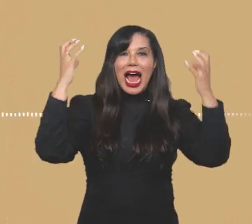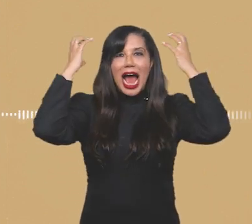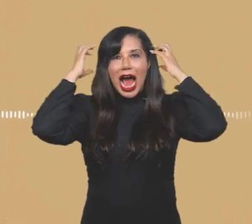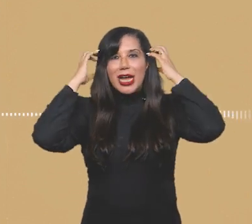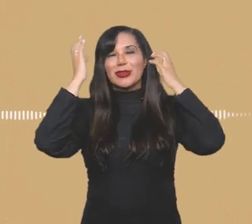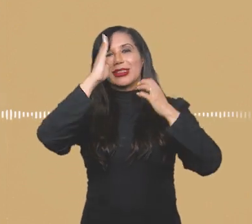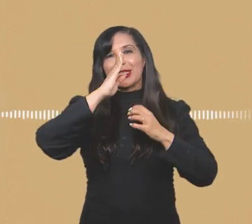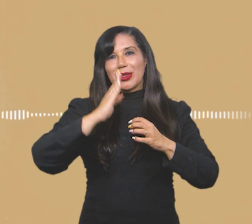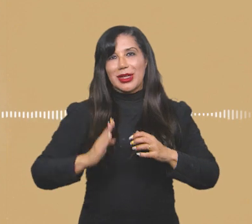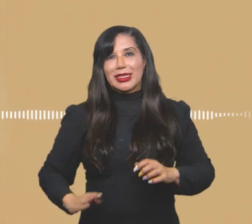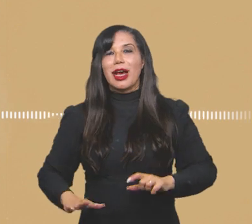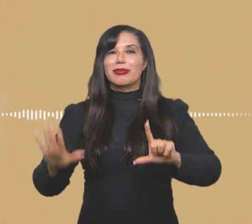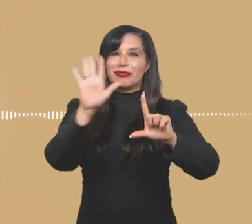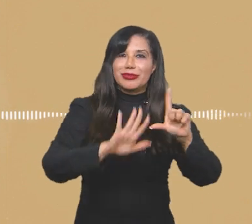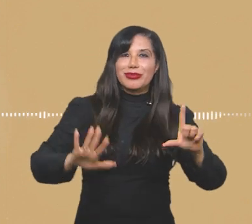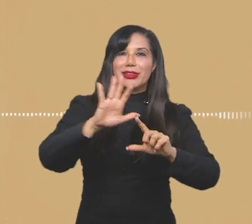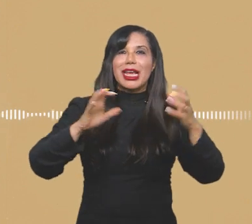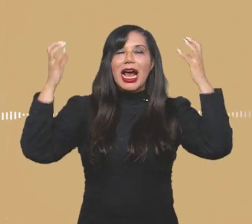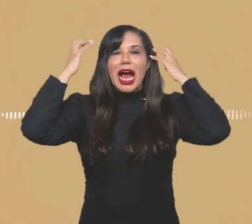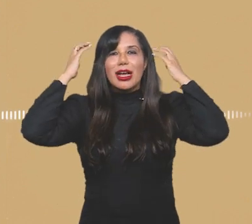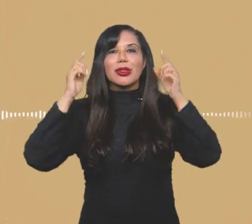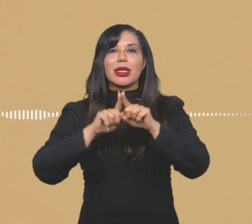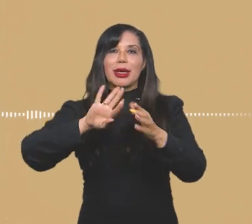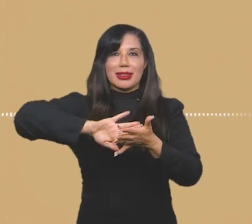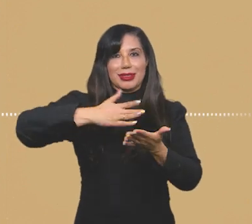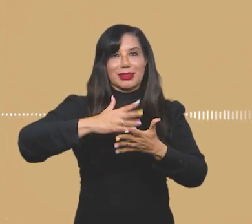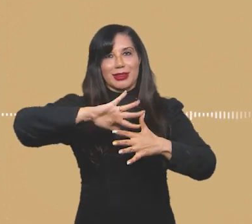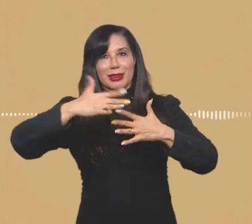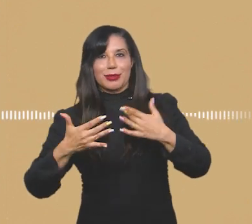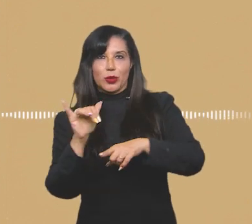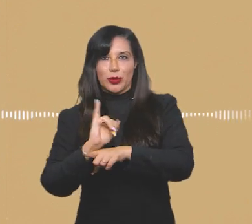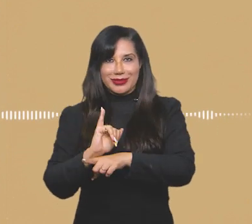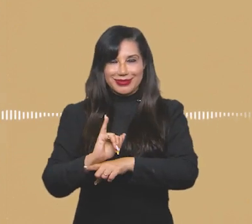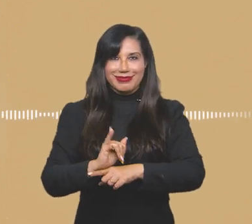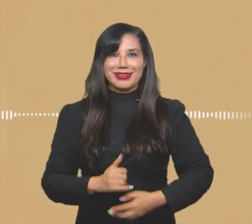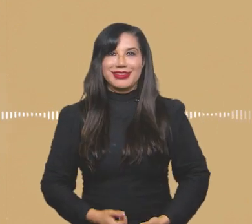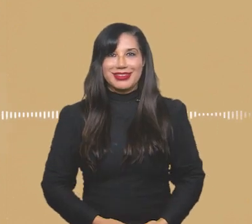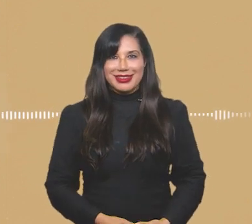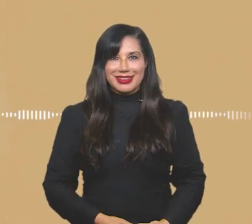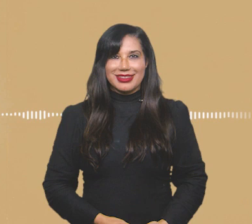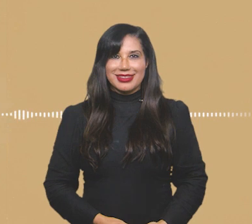Rádio Agência Nacional, pelas plataformas de áudio e com interpretação em Libras pelo YouTube.